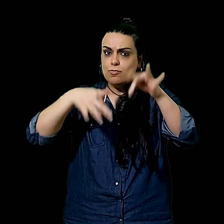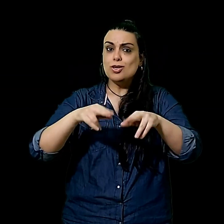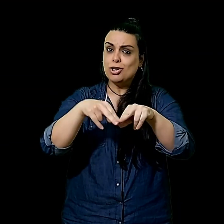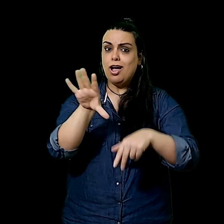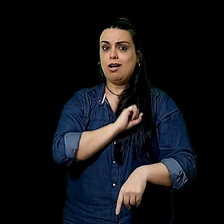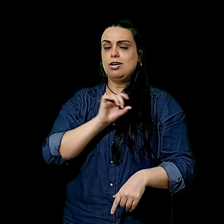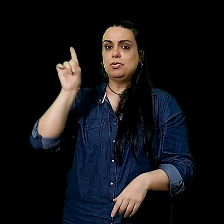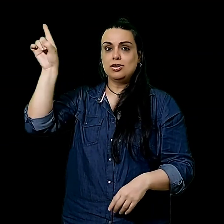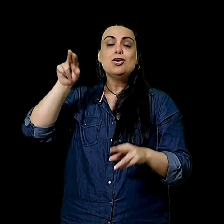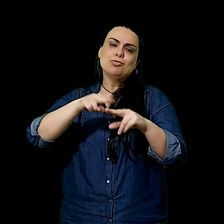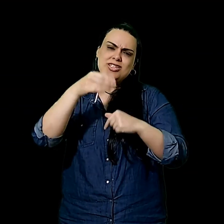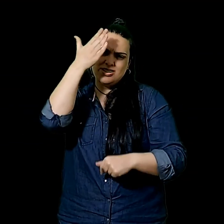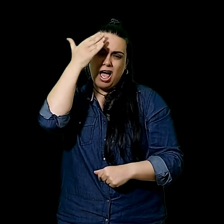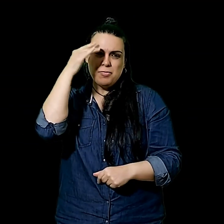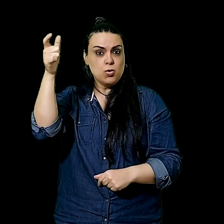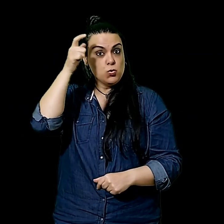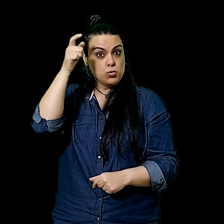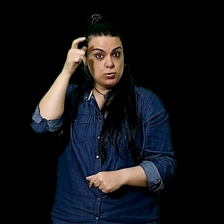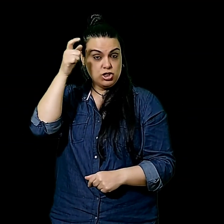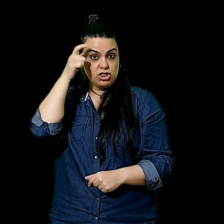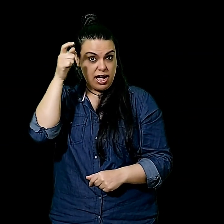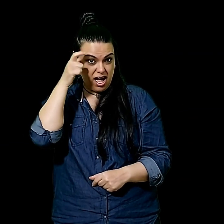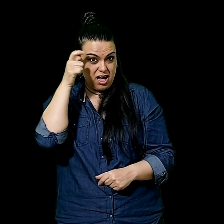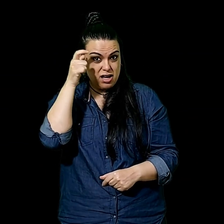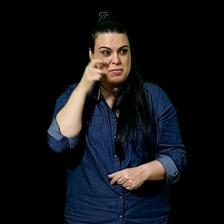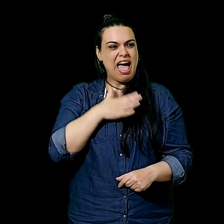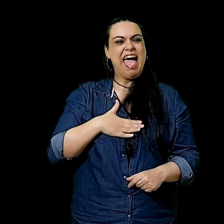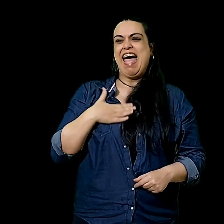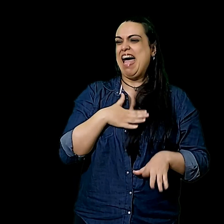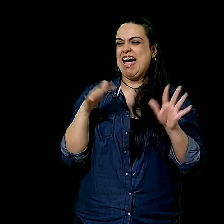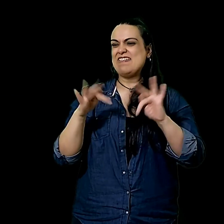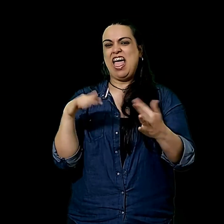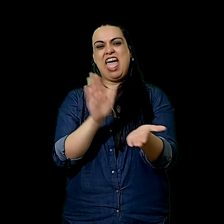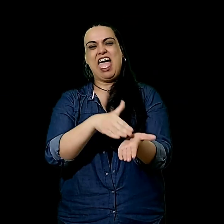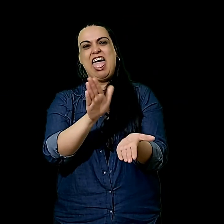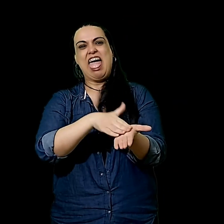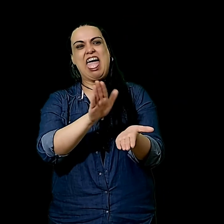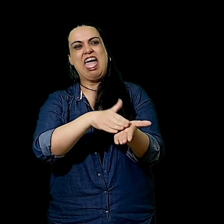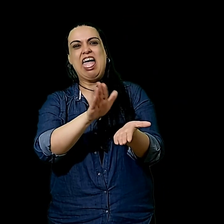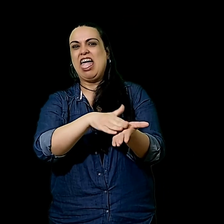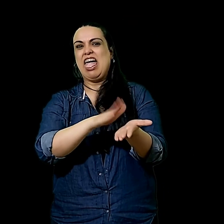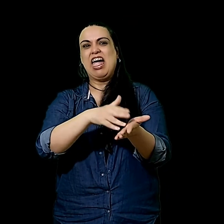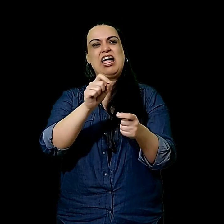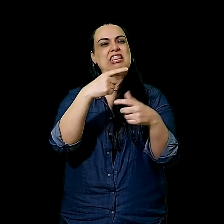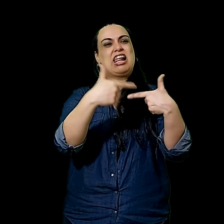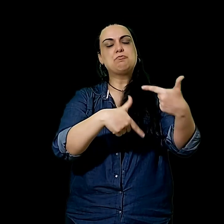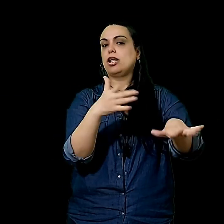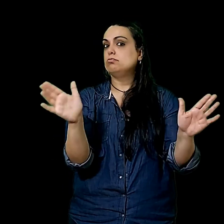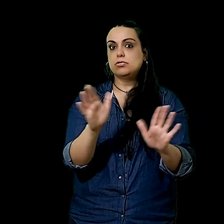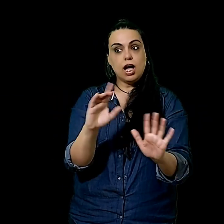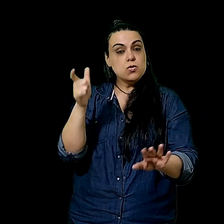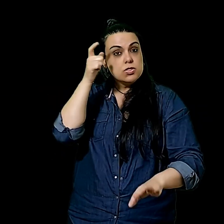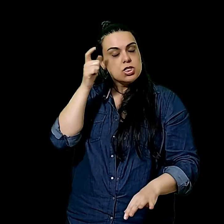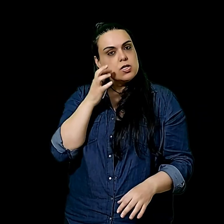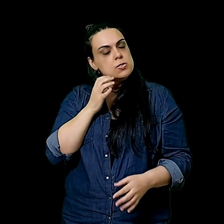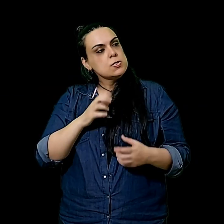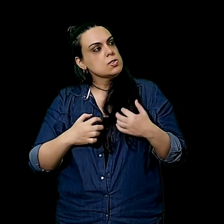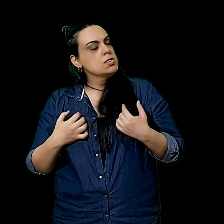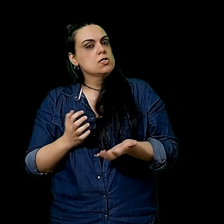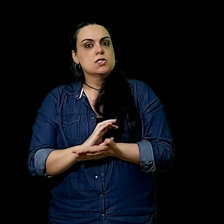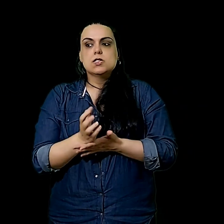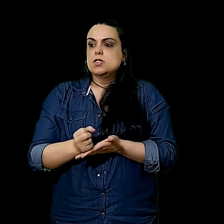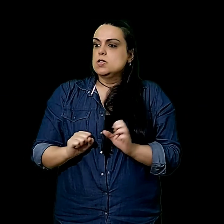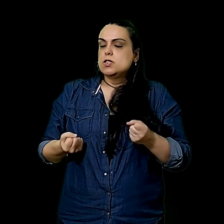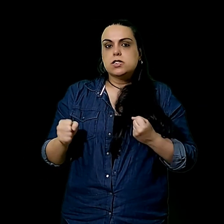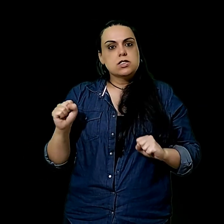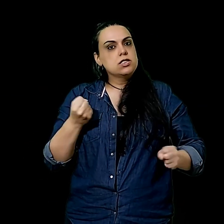que o inimigo das nossas almas, ele nunca fica satisfeito com aquilo que nós fazemos em Deus. Então, eu entendo que